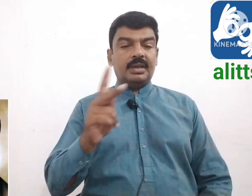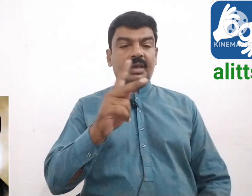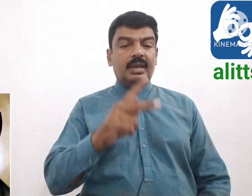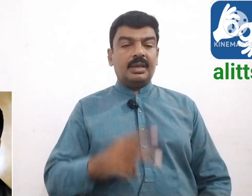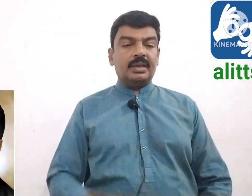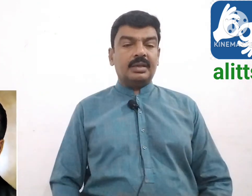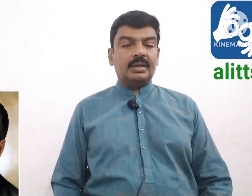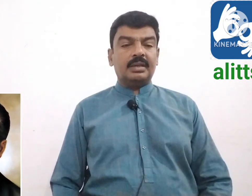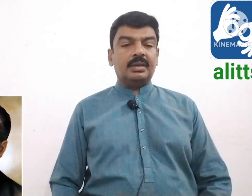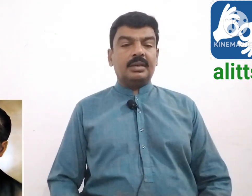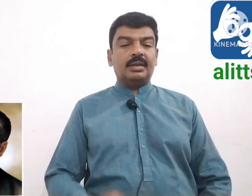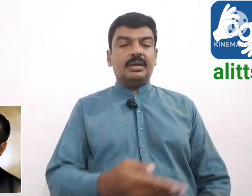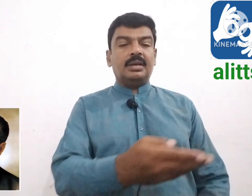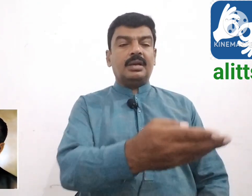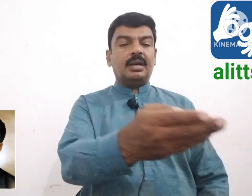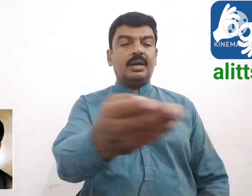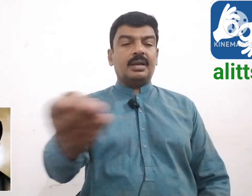कि हर